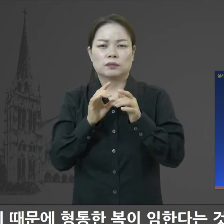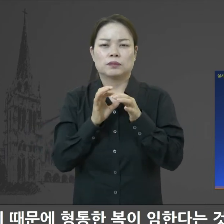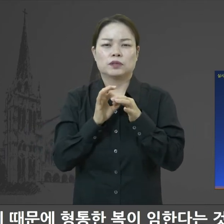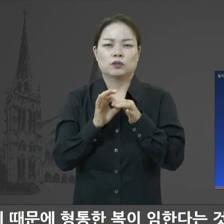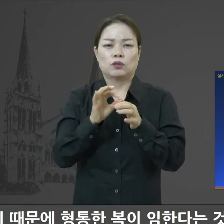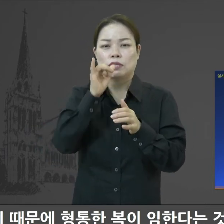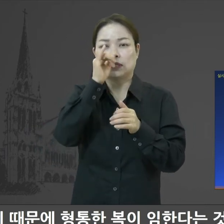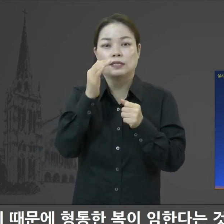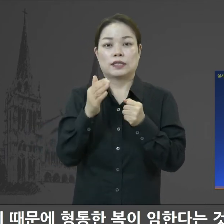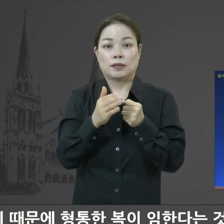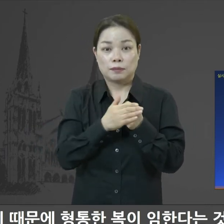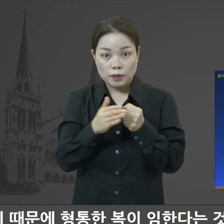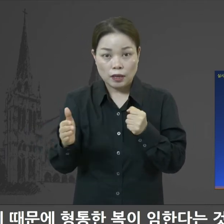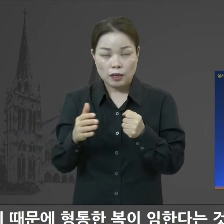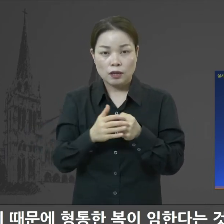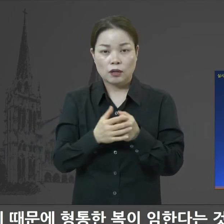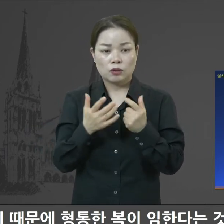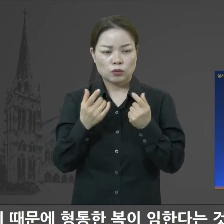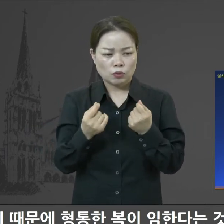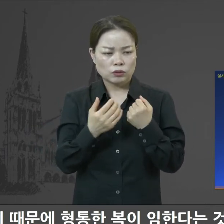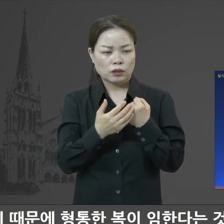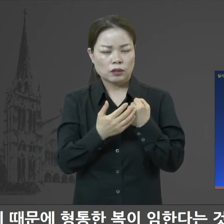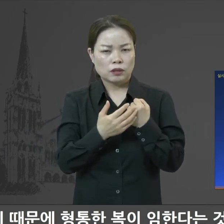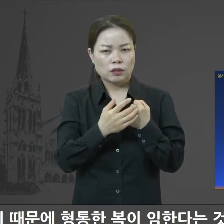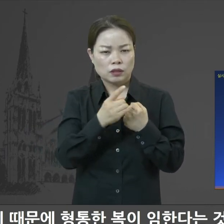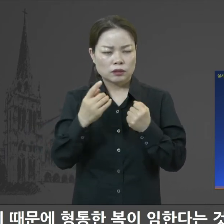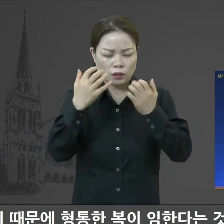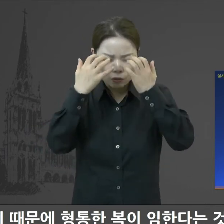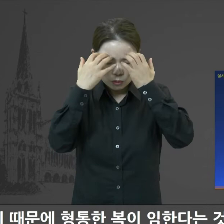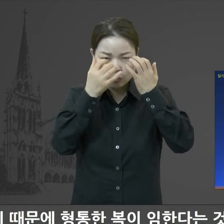있기 때문에 동일하게 어려움을 당하고